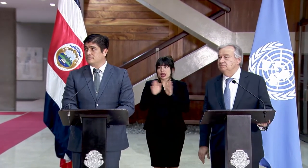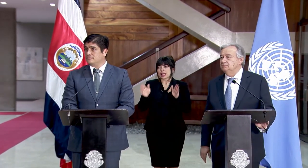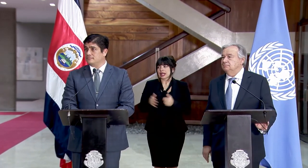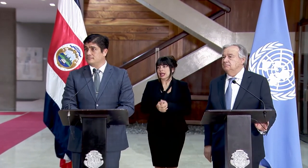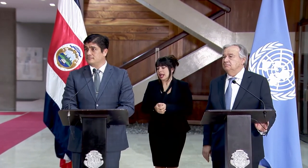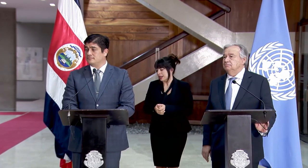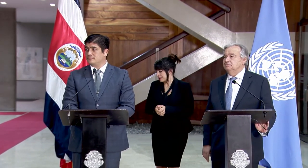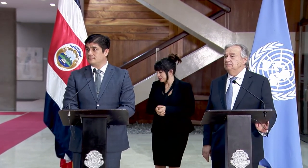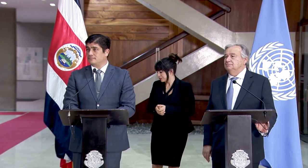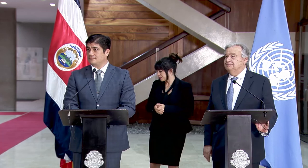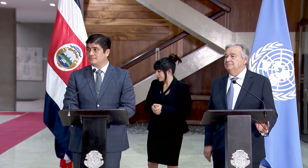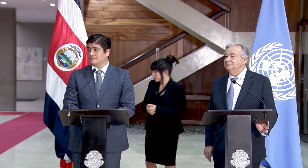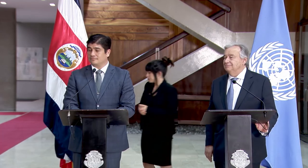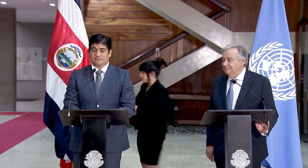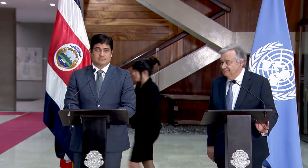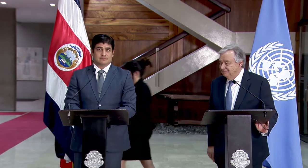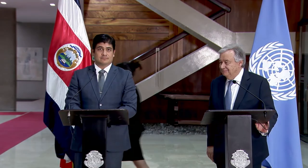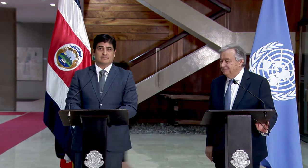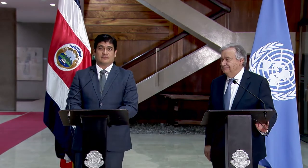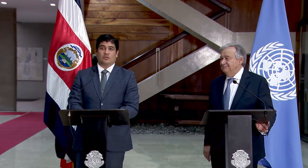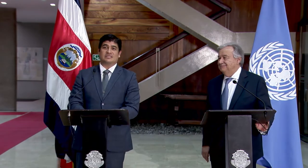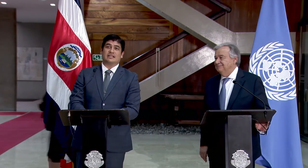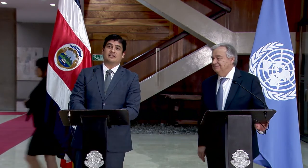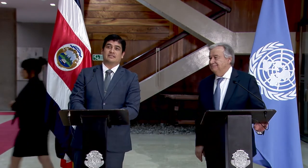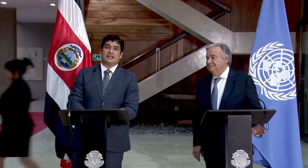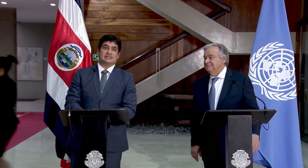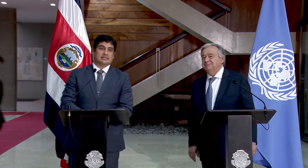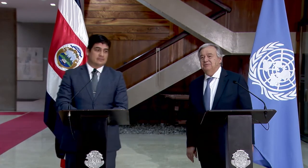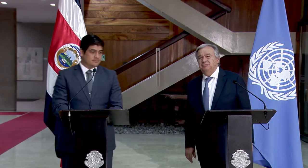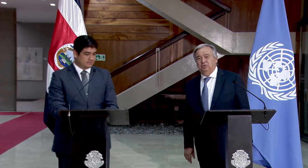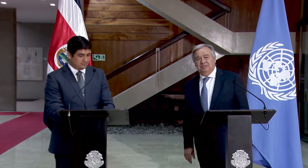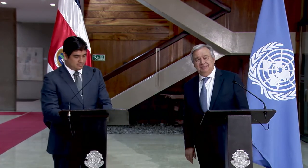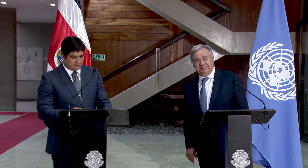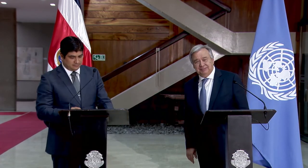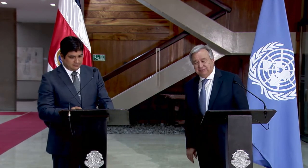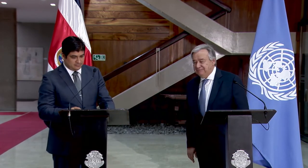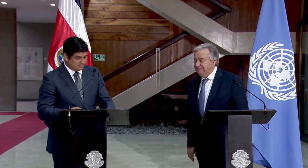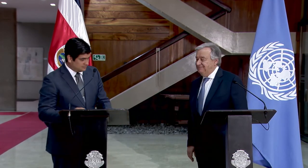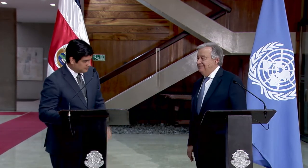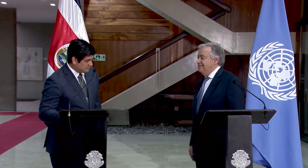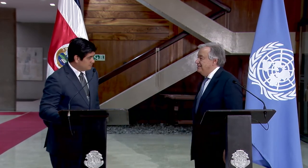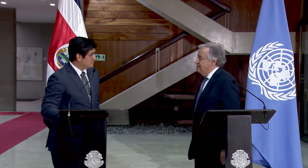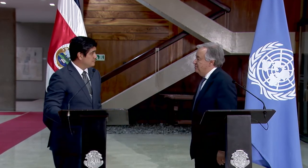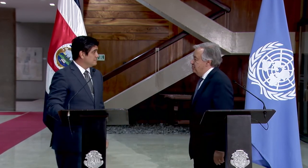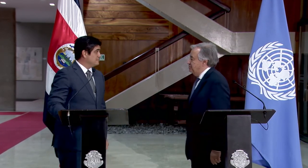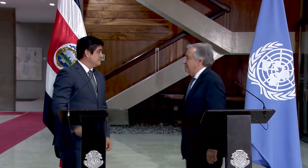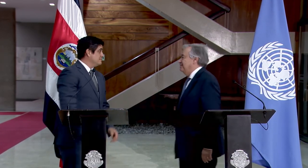que deben continuar la agenda. Muy buenas tardes. Buenas tardes, gracias. Buenas tardes.